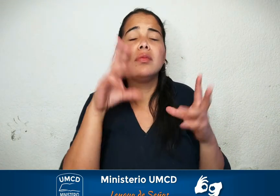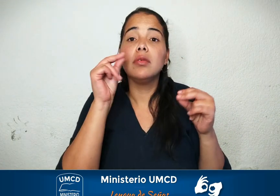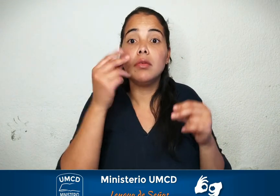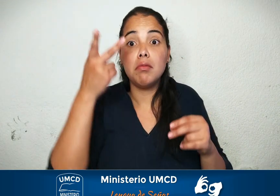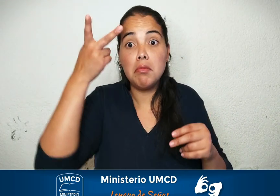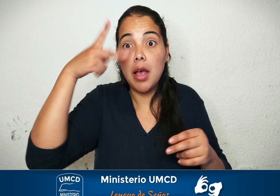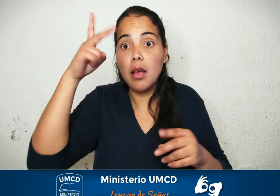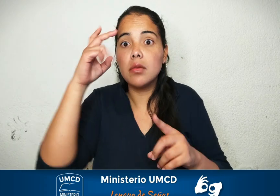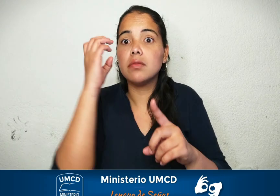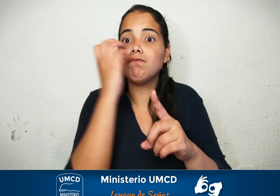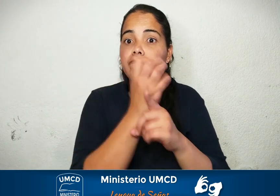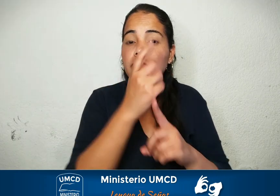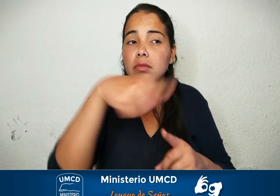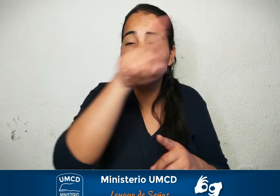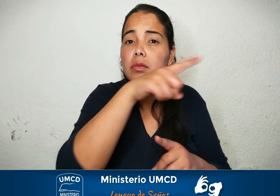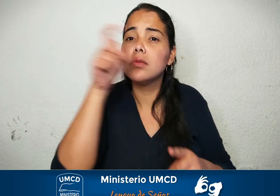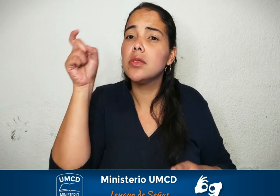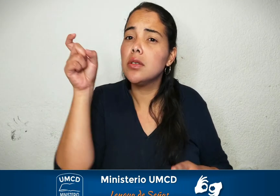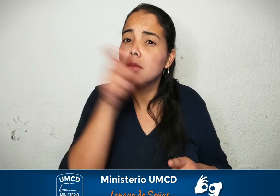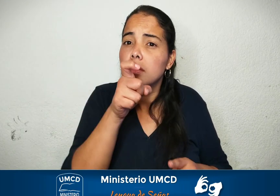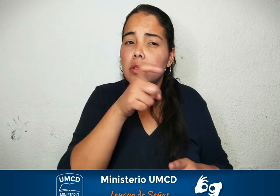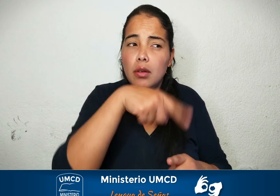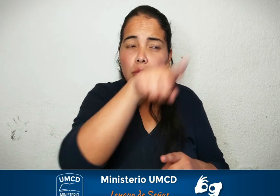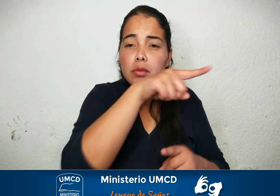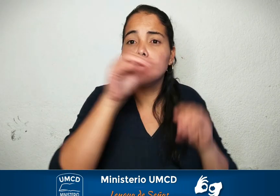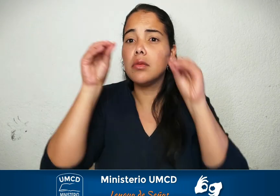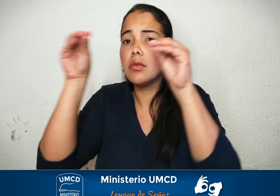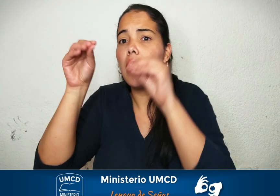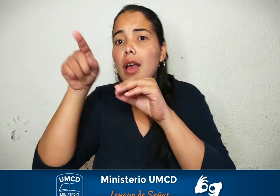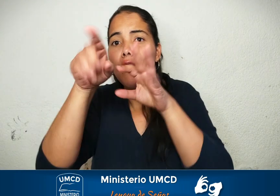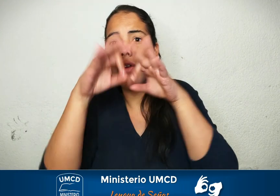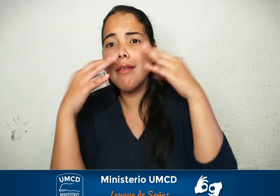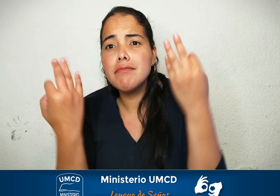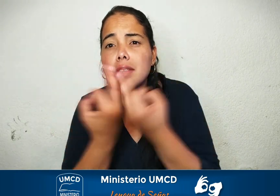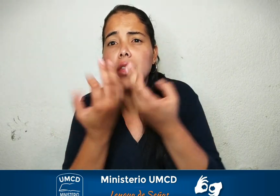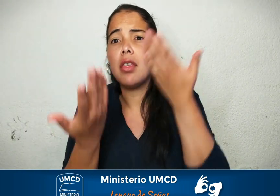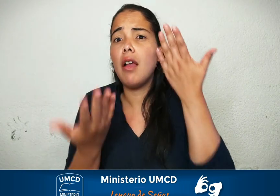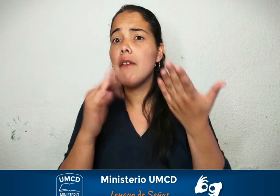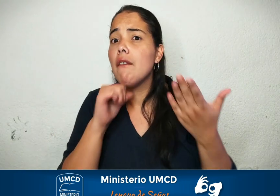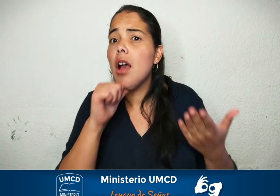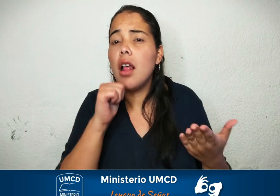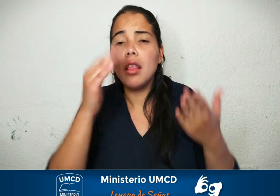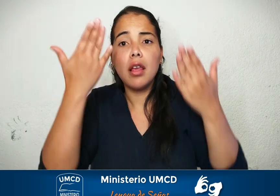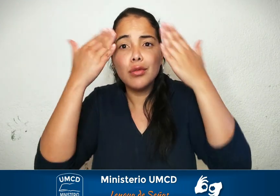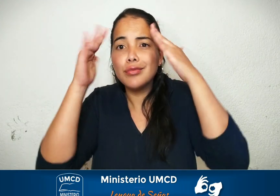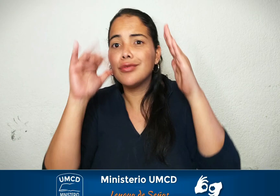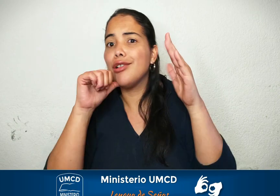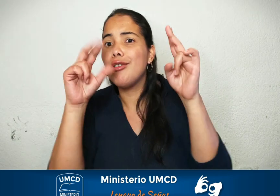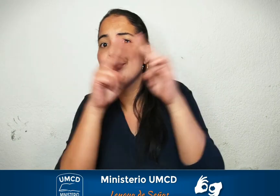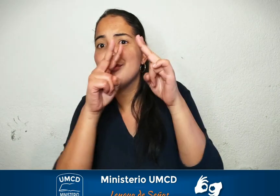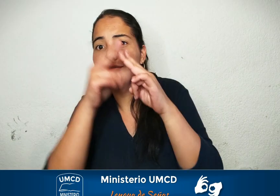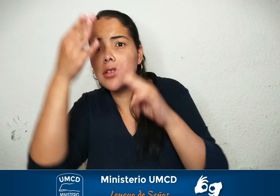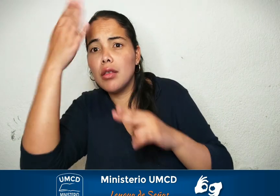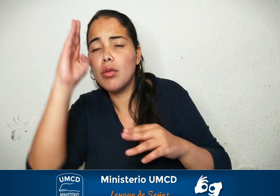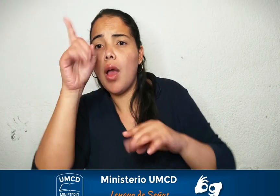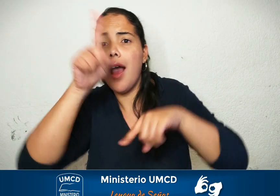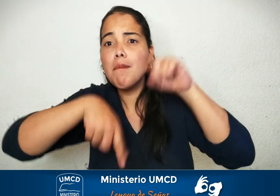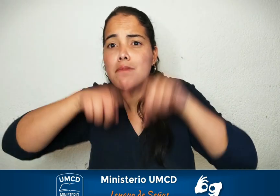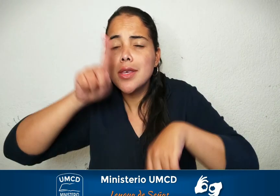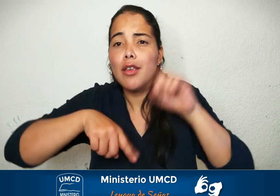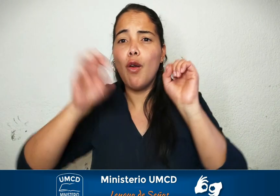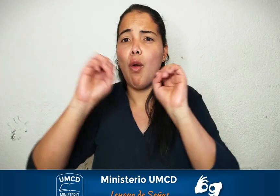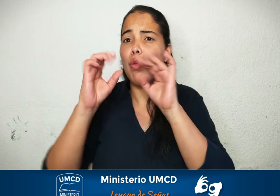ser cumplido y él dice, yo de buena voluntad lo he hecho. Él sabía que había un